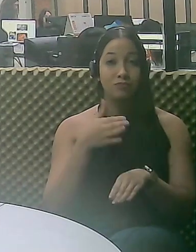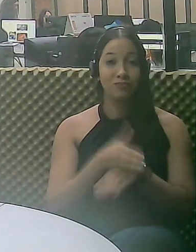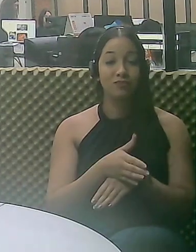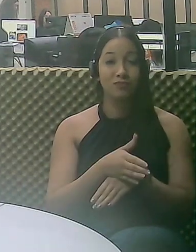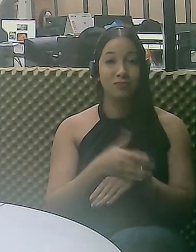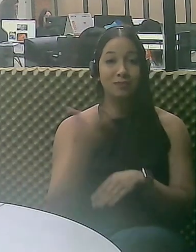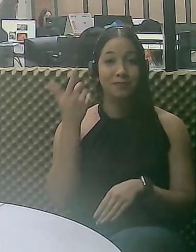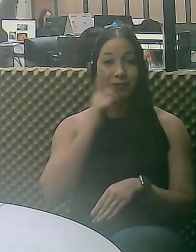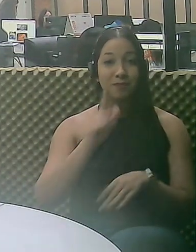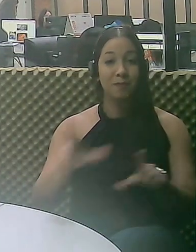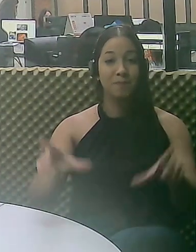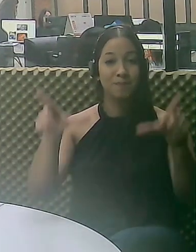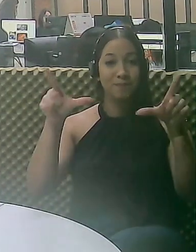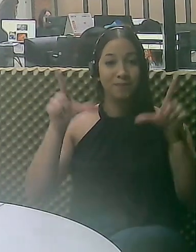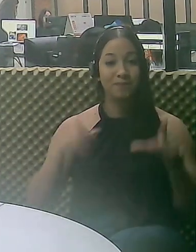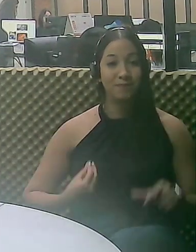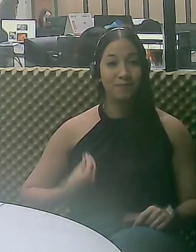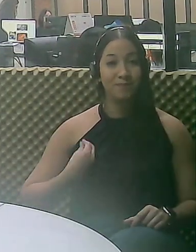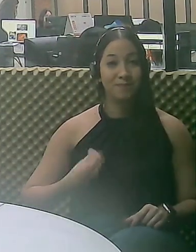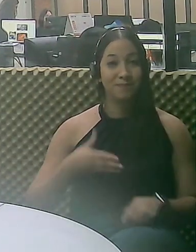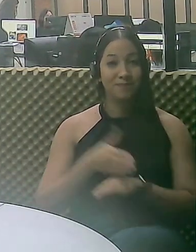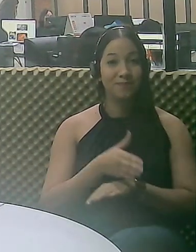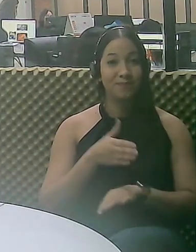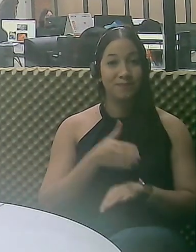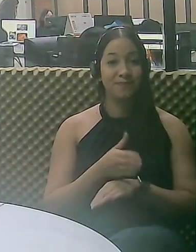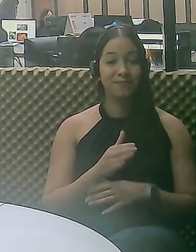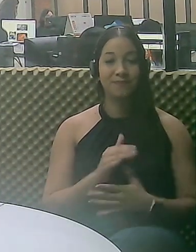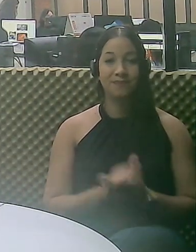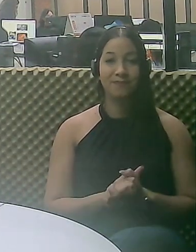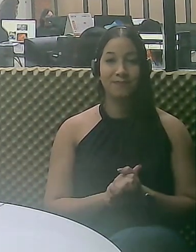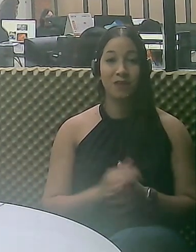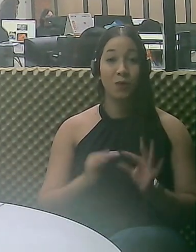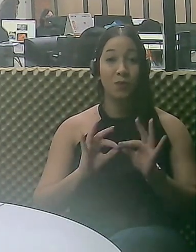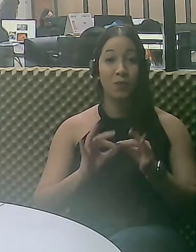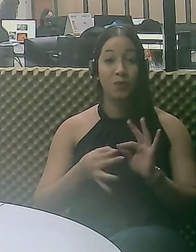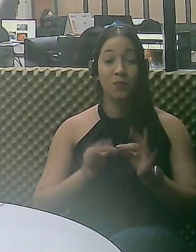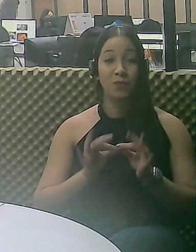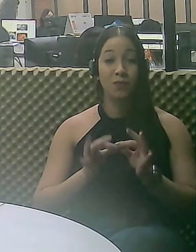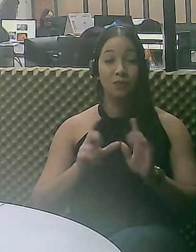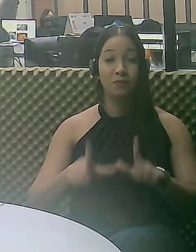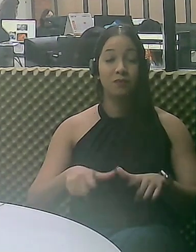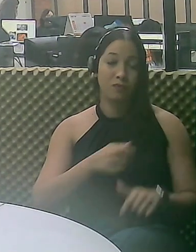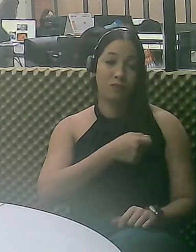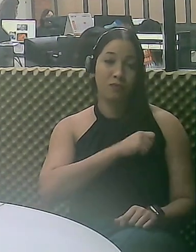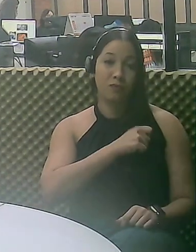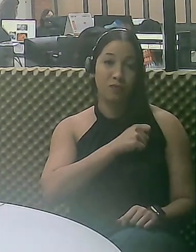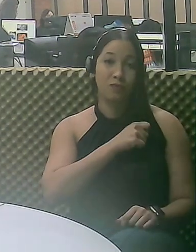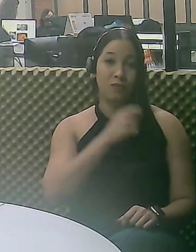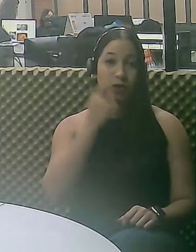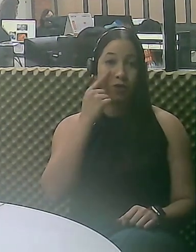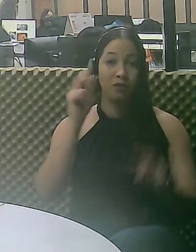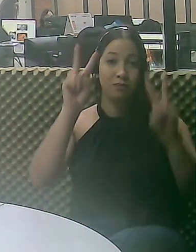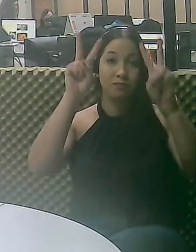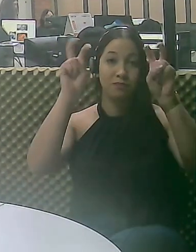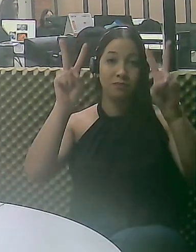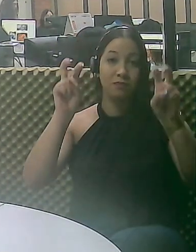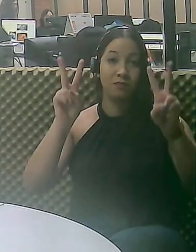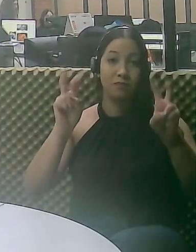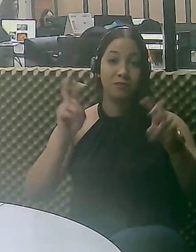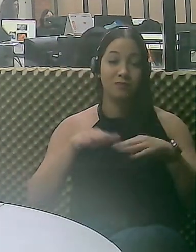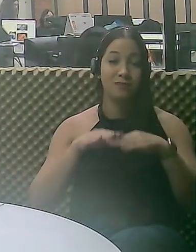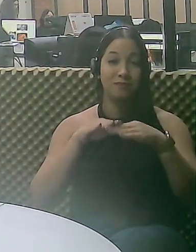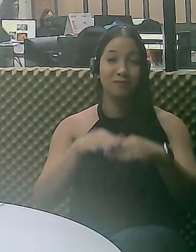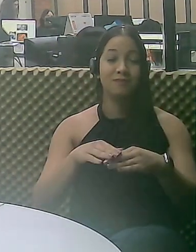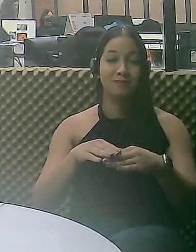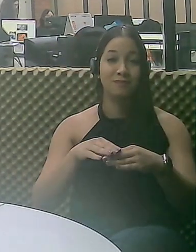Todos os participantes receberão certificado de participação. Nas oficinas, os seguintes temas serão